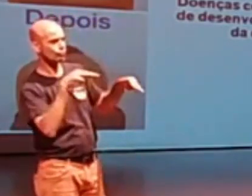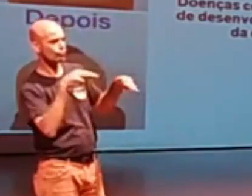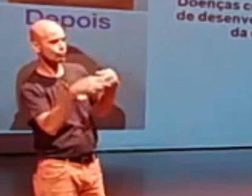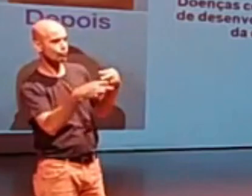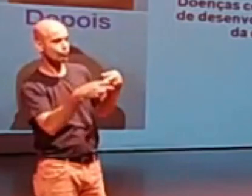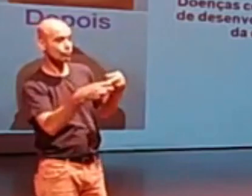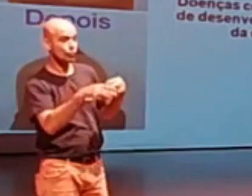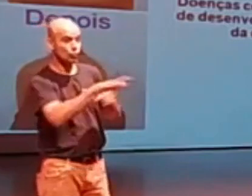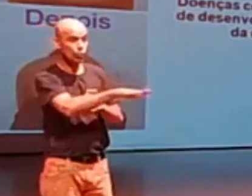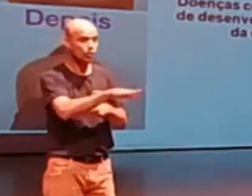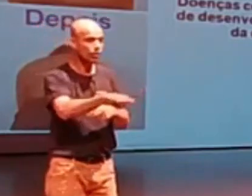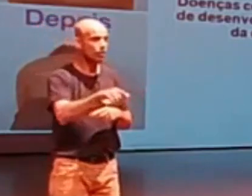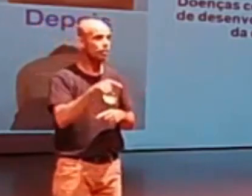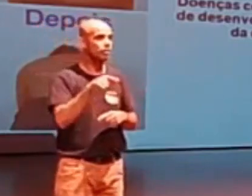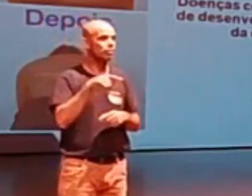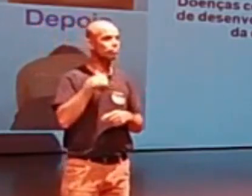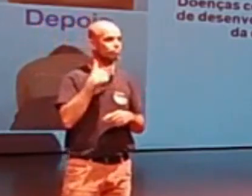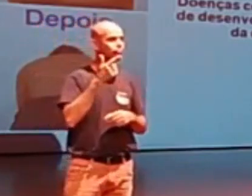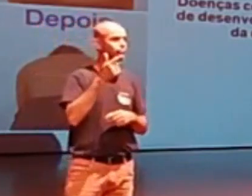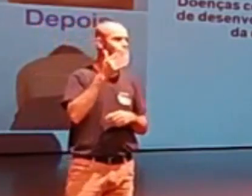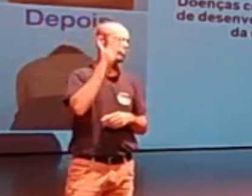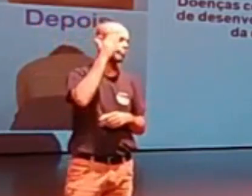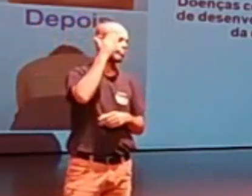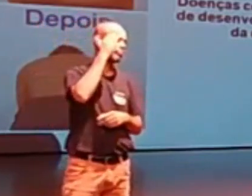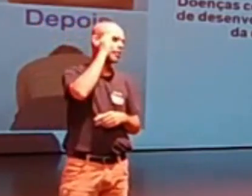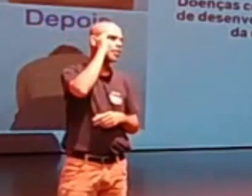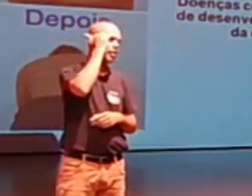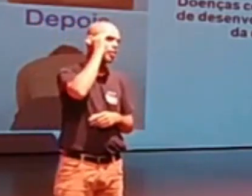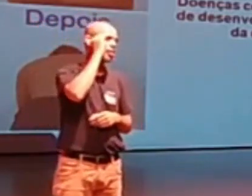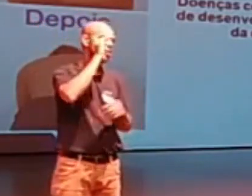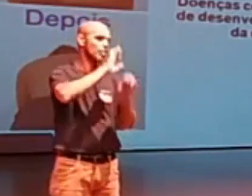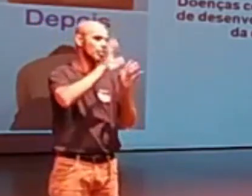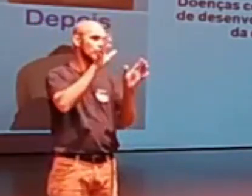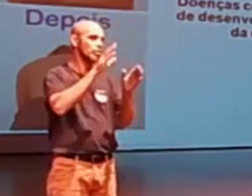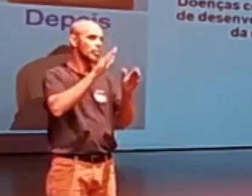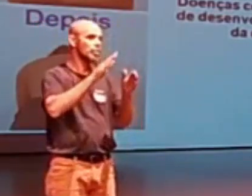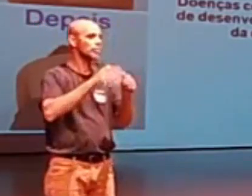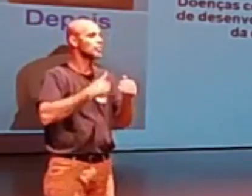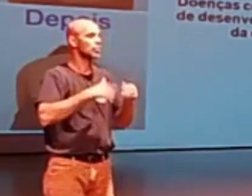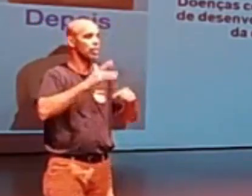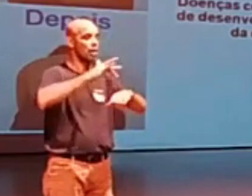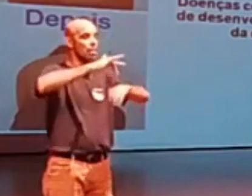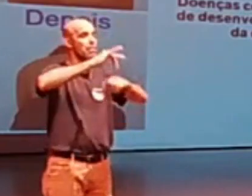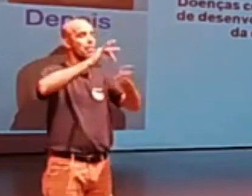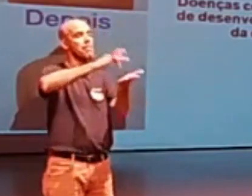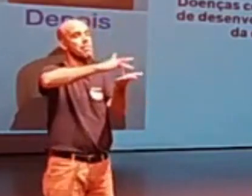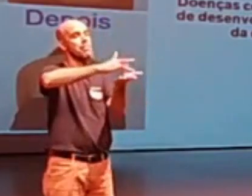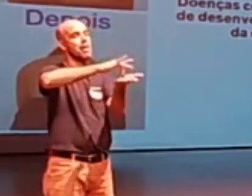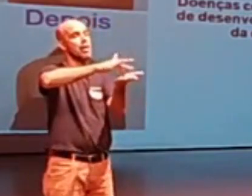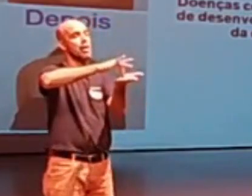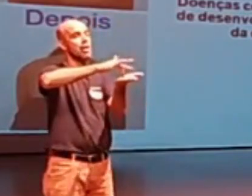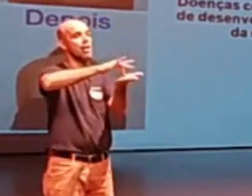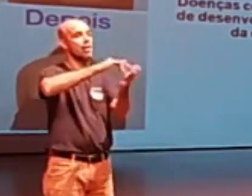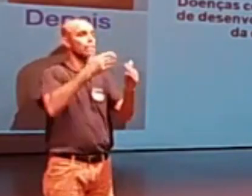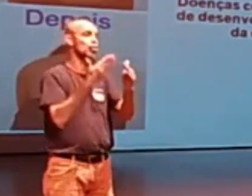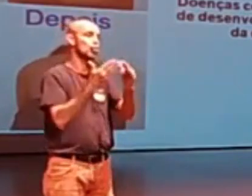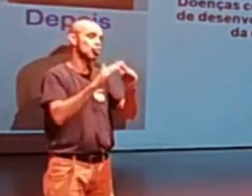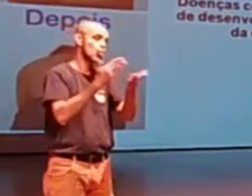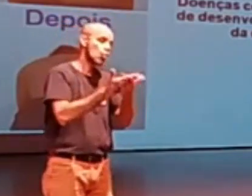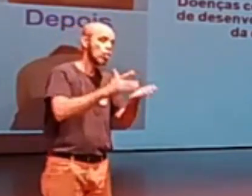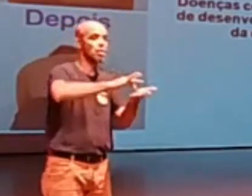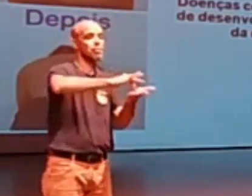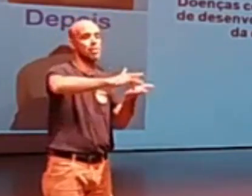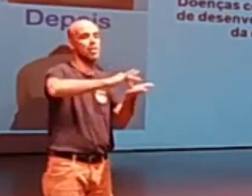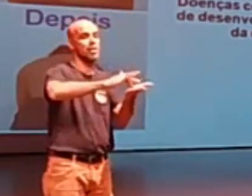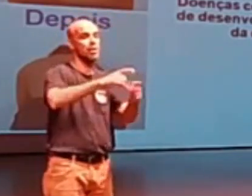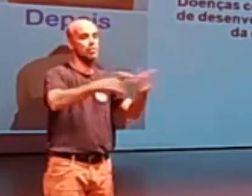está no tirão, eu tenho uma ideia até de deixar aqui para vocês, escola de balé, costuma ter muita menina, a prevalência é em menina. Então, chegou